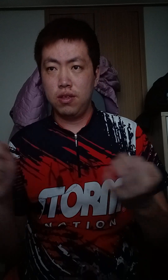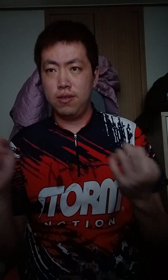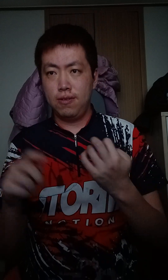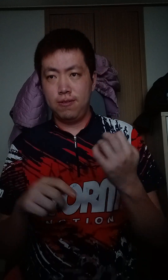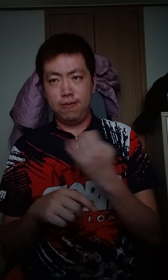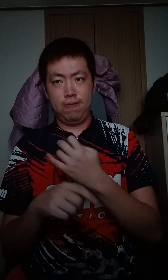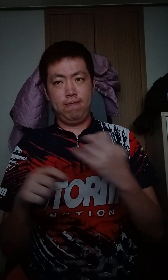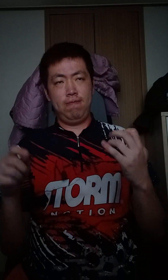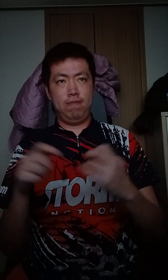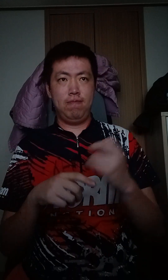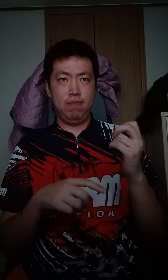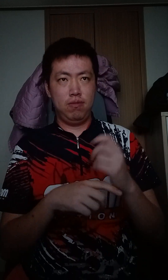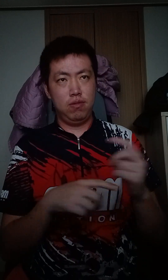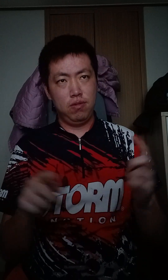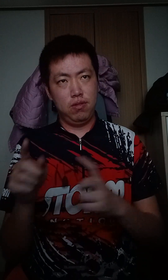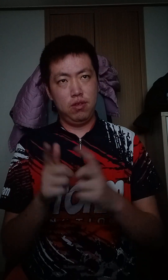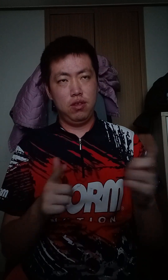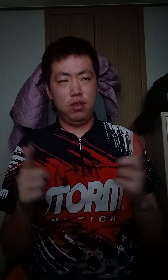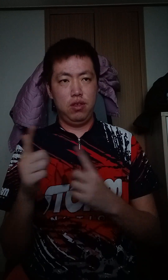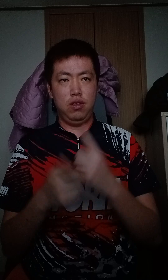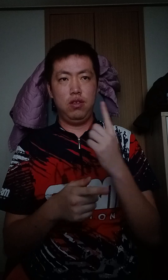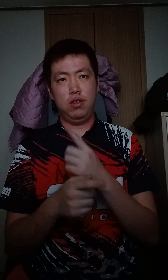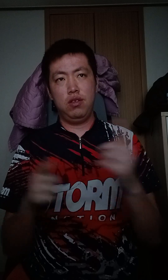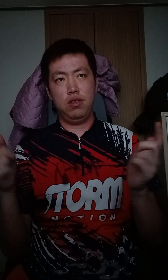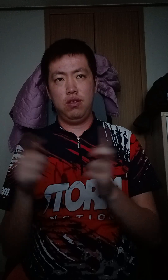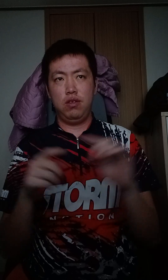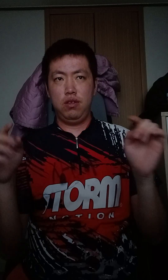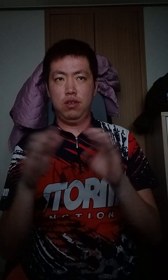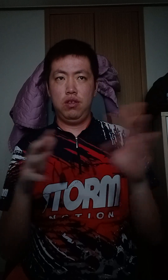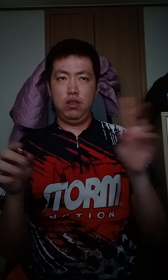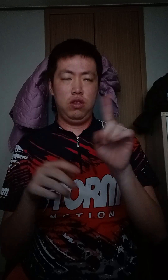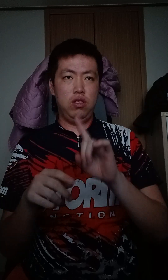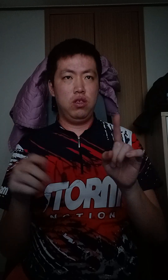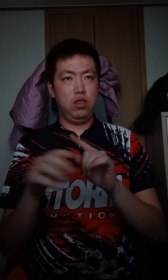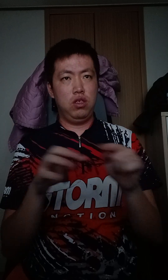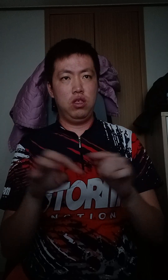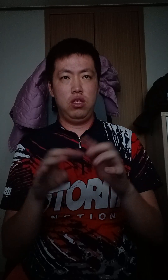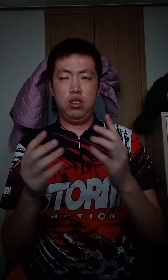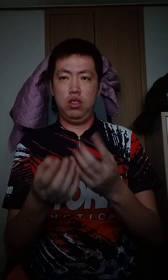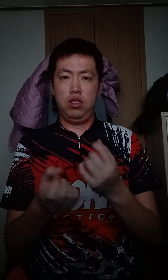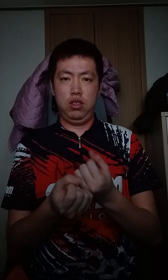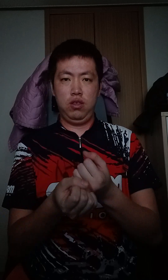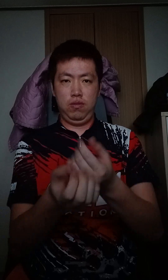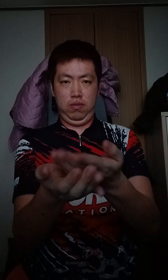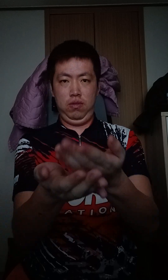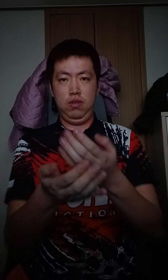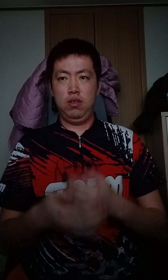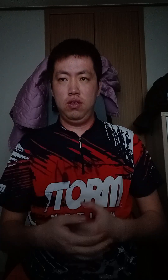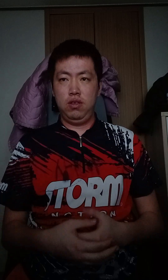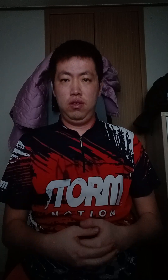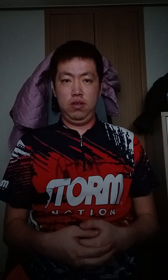없어지면서 발달장애인들이 큰 불편을 겪고 있습니다. 어떻게 된 일인지 송민주 기자가 보도합니다.